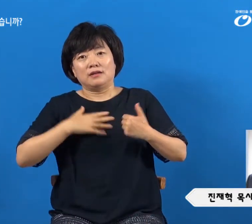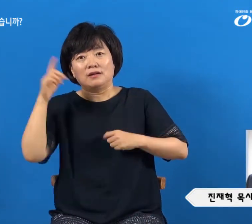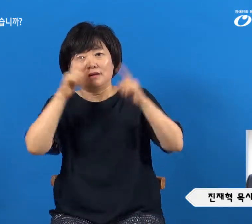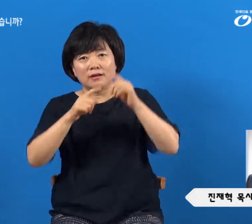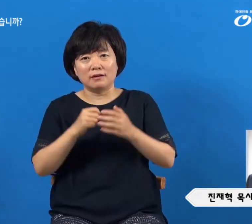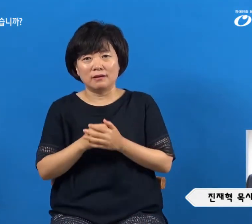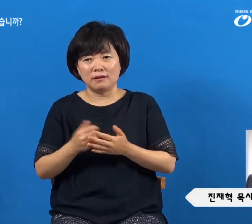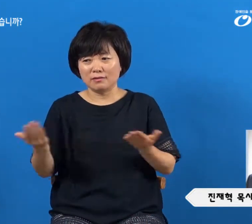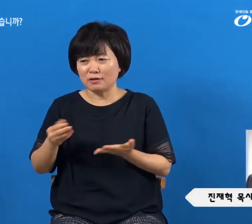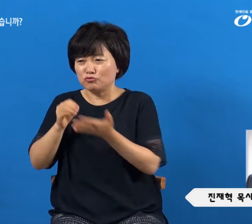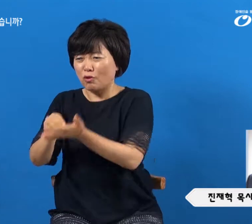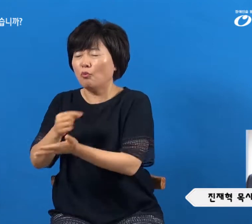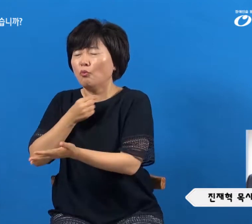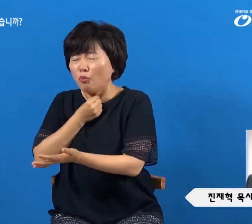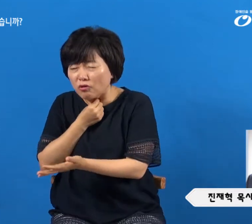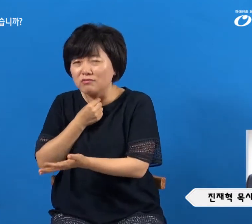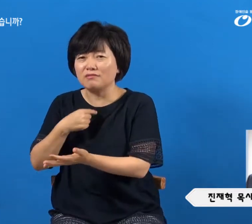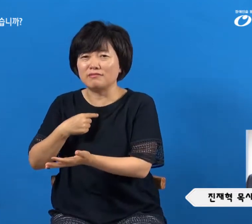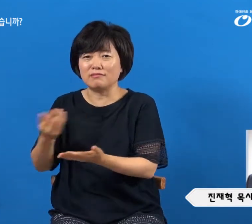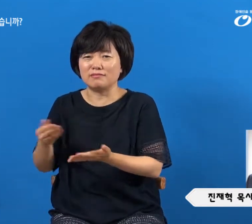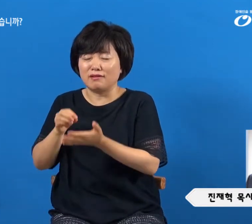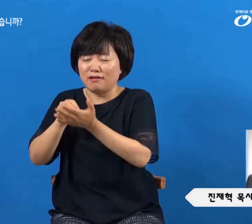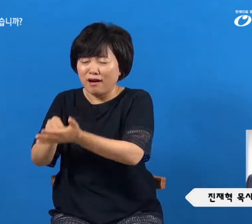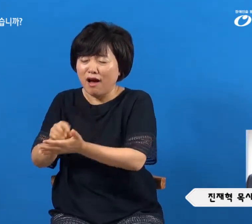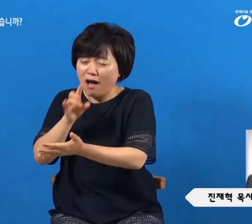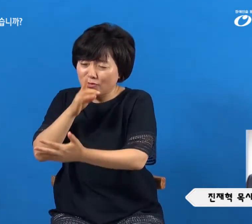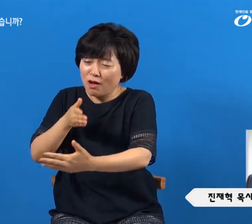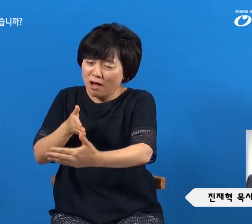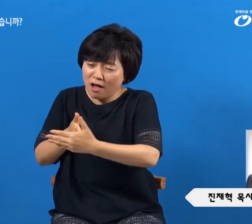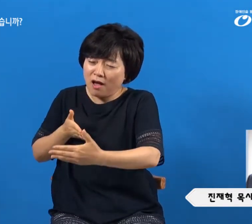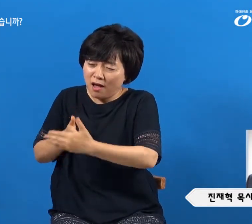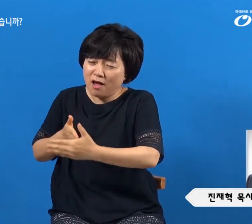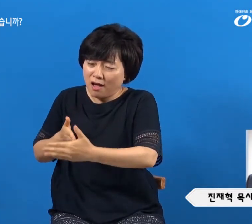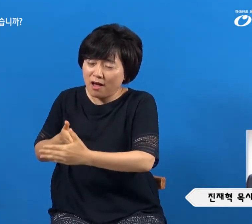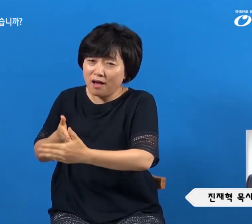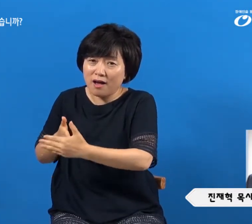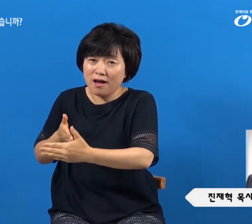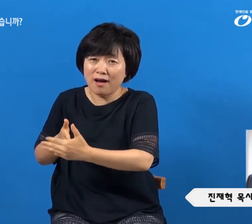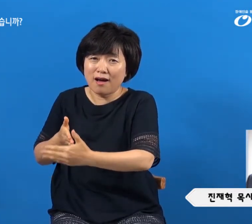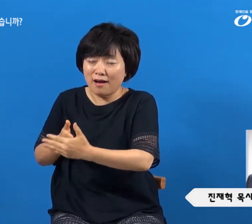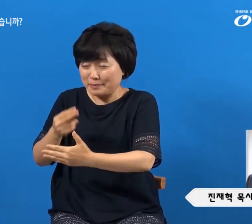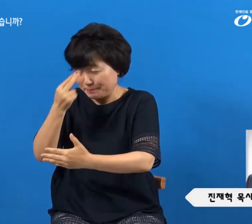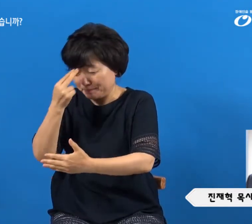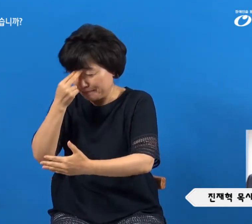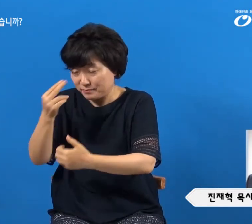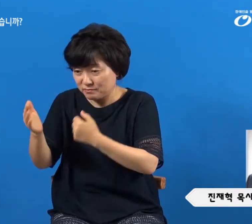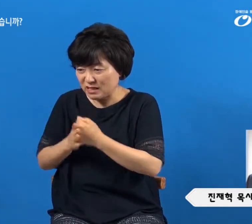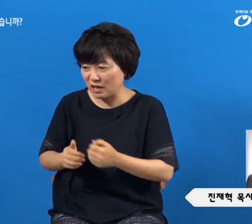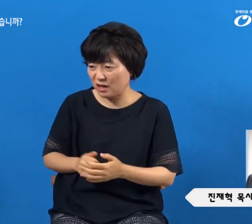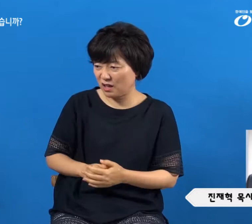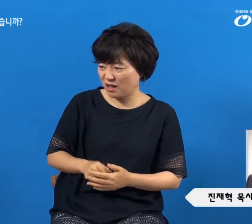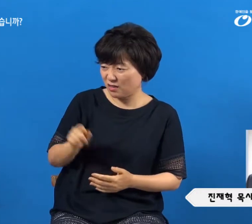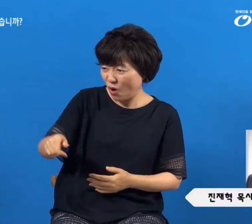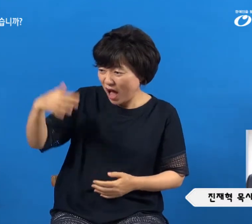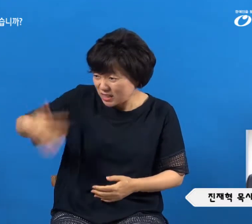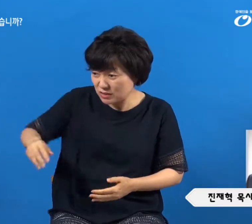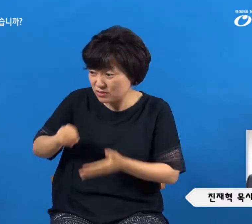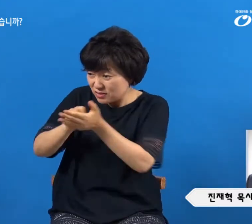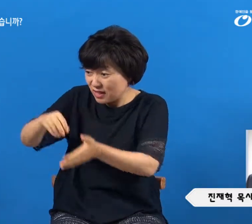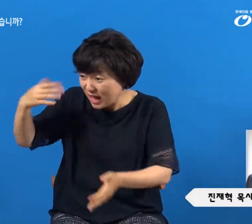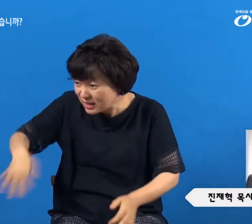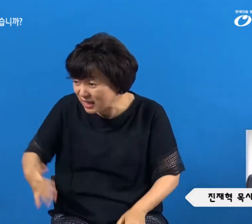누가 취업 안 하고 싶습니까? 안 되는데 거기다 대고 만날 때마다 아직도 안 됐냐라고